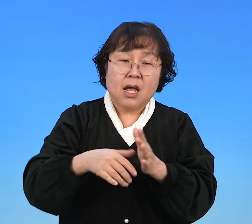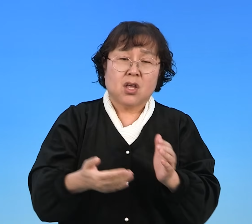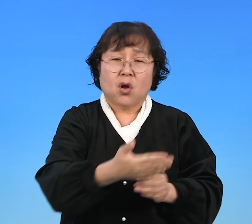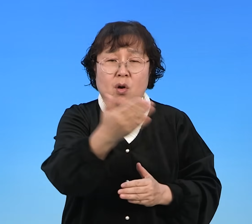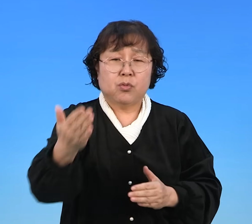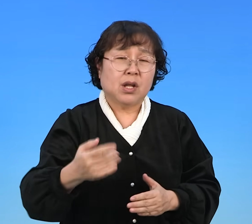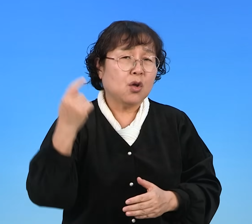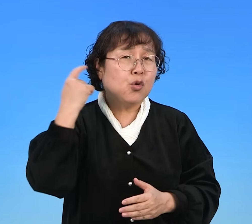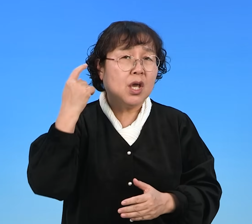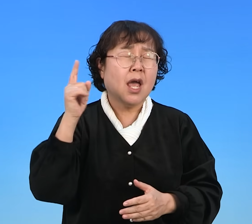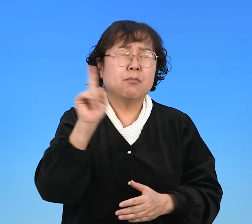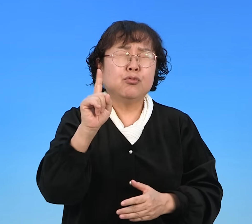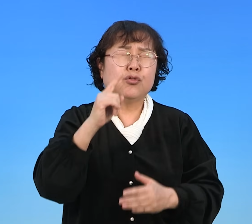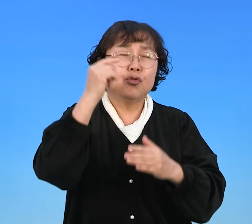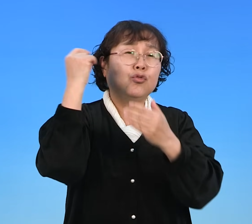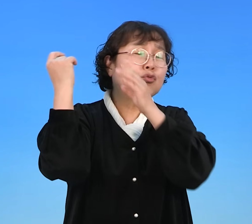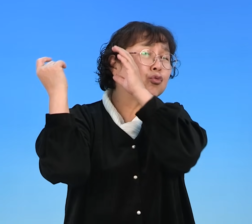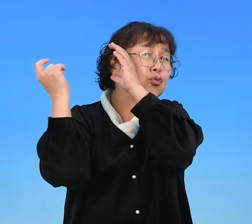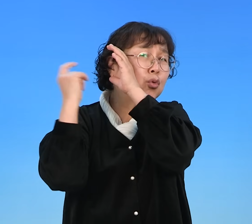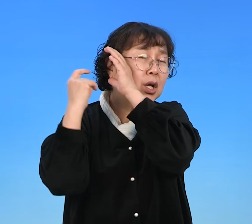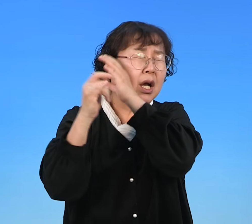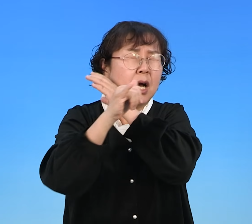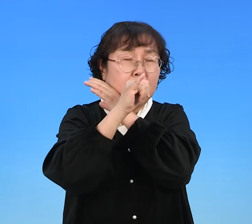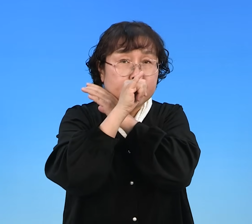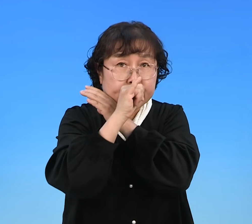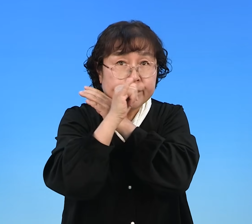어떤 소리가 들리세요?